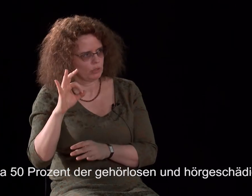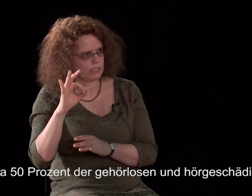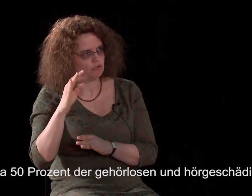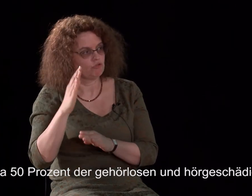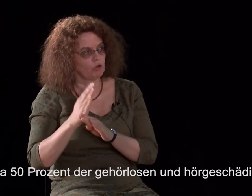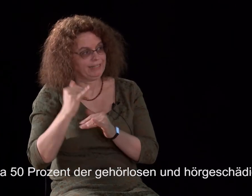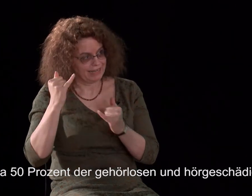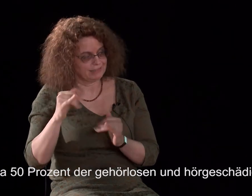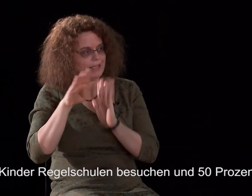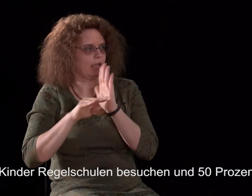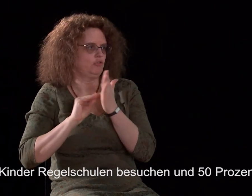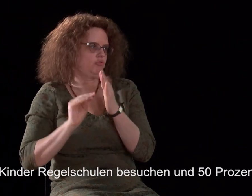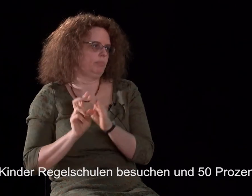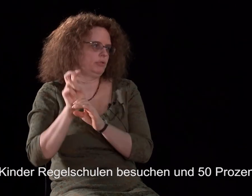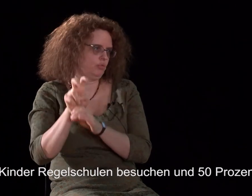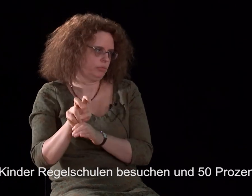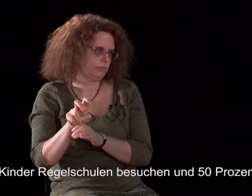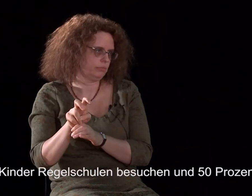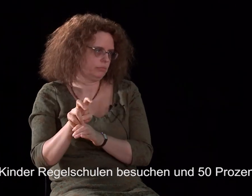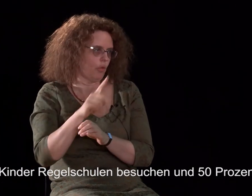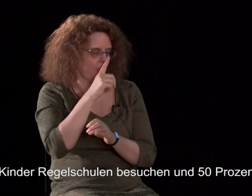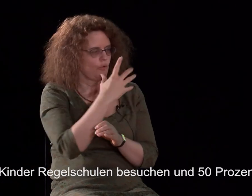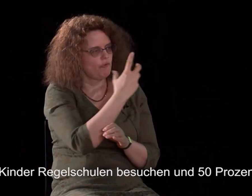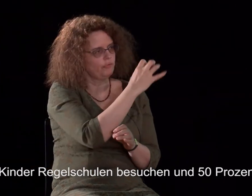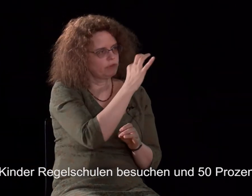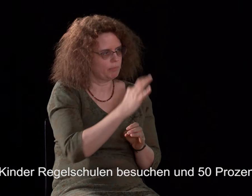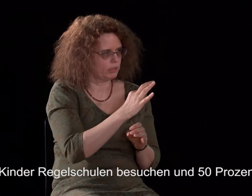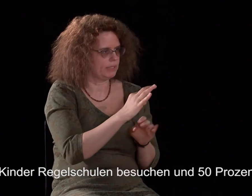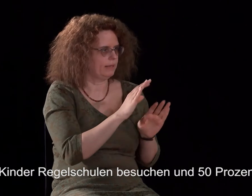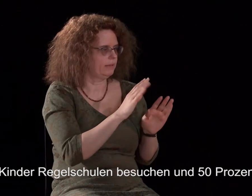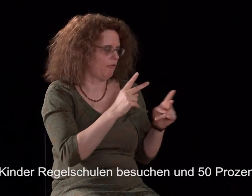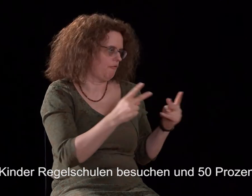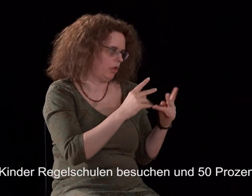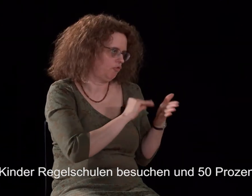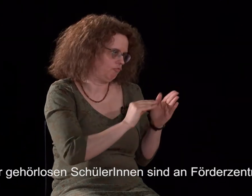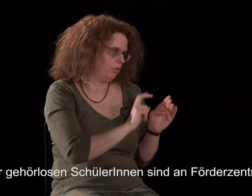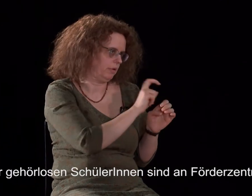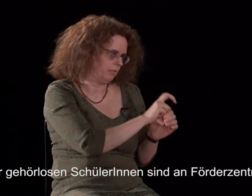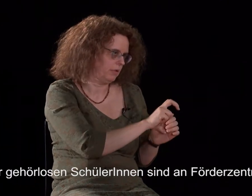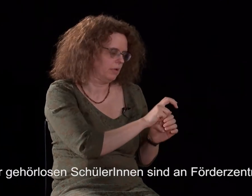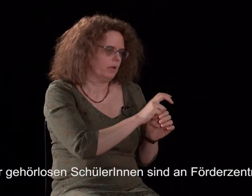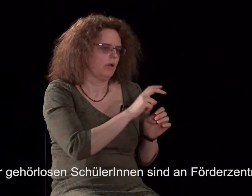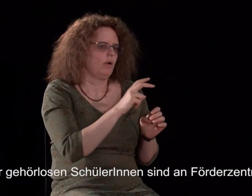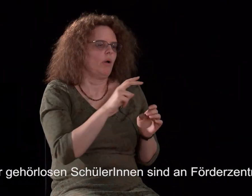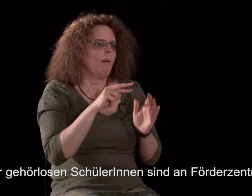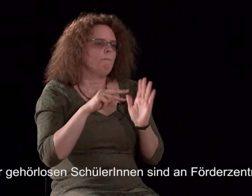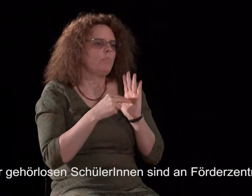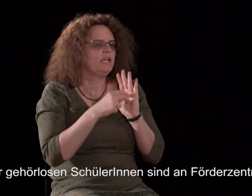gehörlosen und hörgeschädigten Kinder Regelschulen besuchen. Und 50 Prozent der gehörlosen Schülerinnen und Schüler